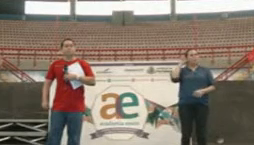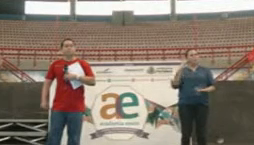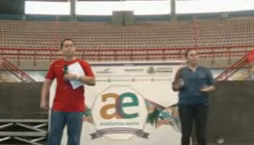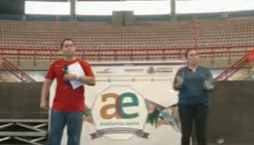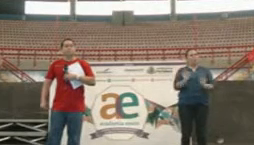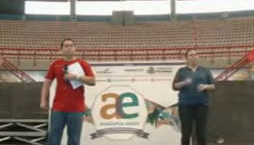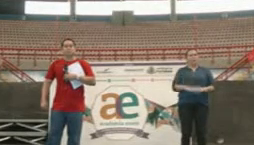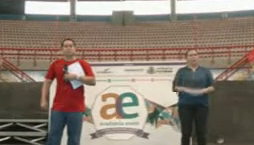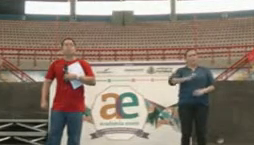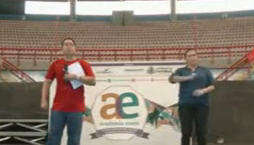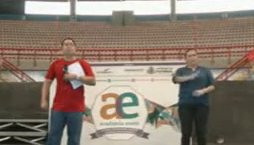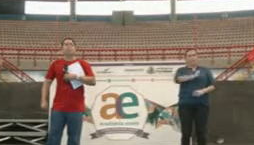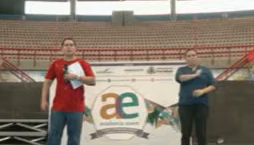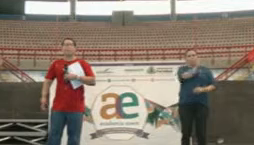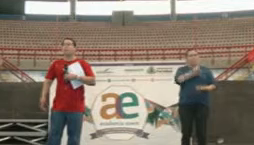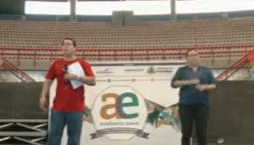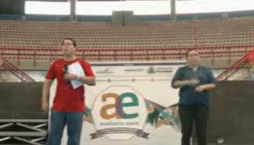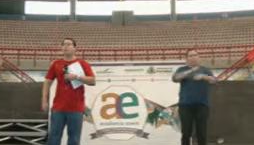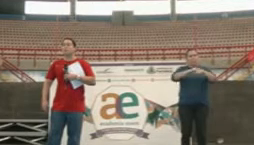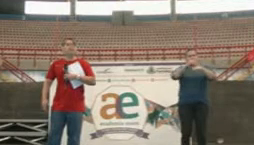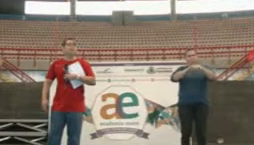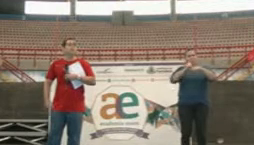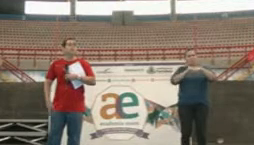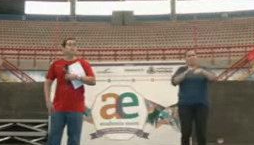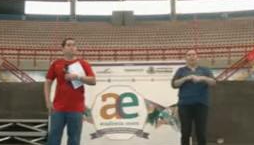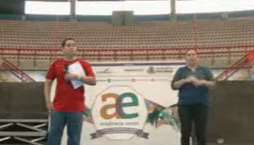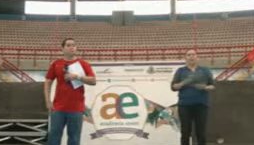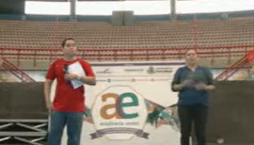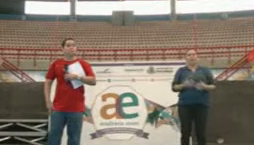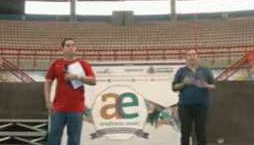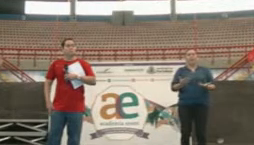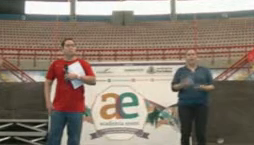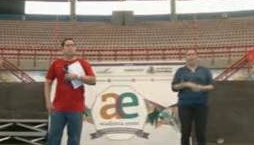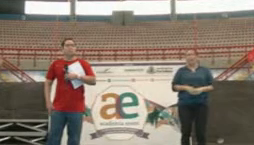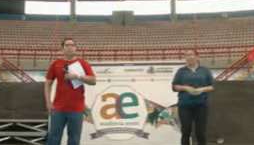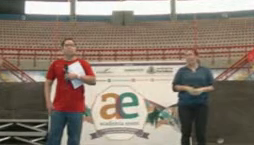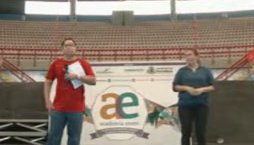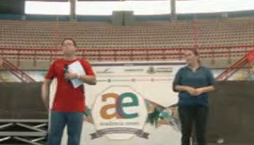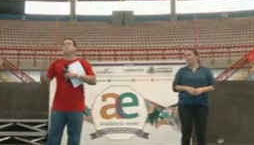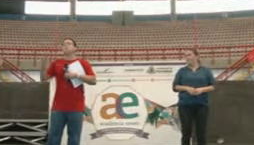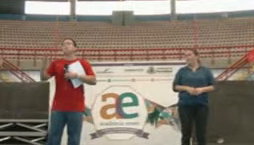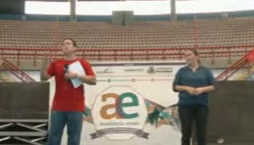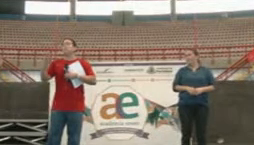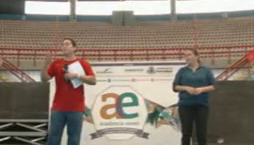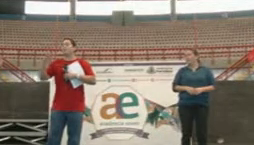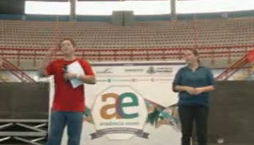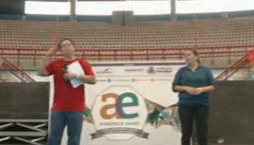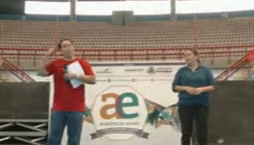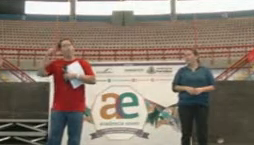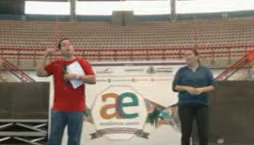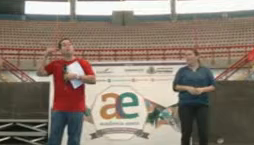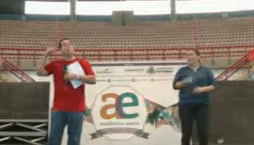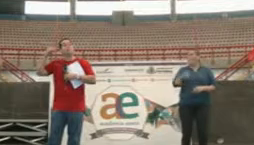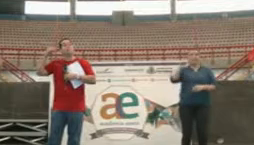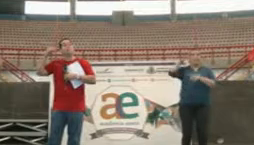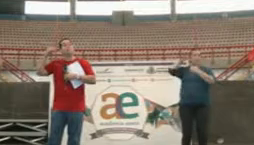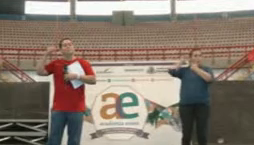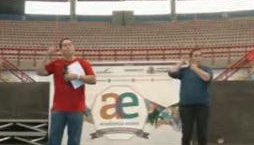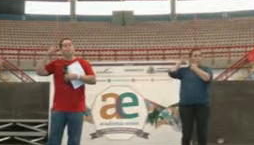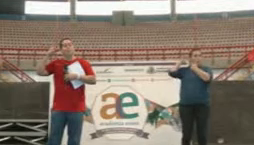ódio. Ninguém vai me escutar, não, eu estou falando contigo. Eu disse, não. Tá? Não está falando. Você